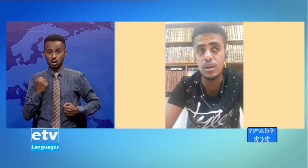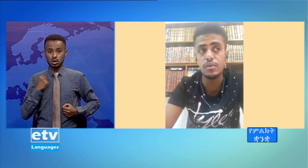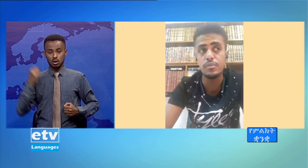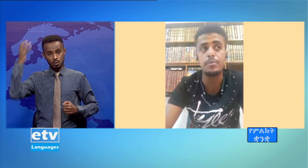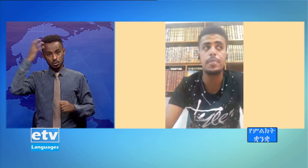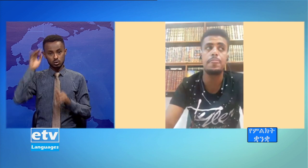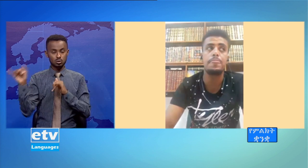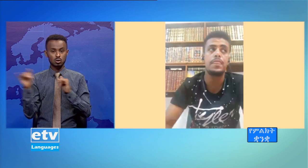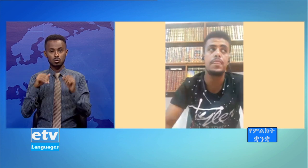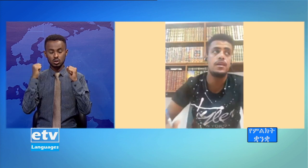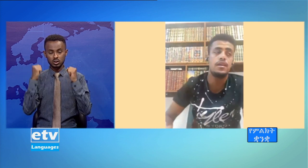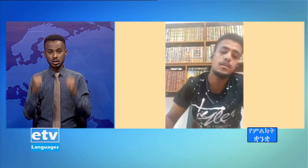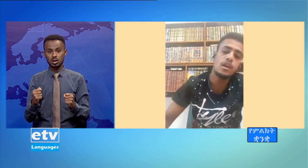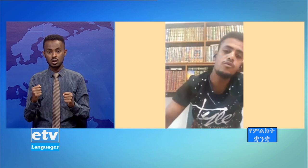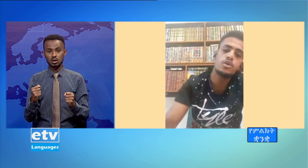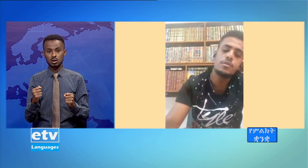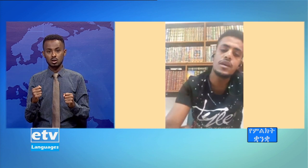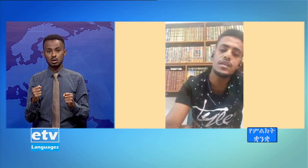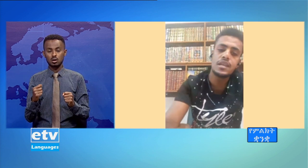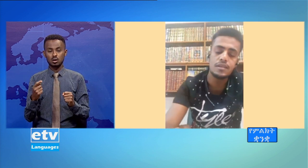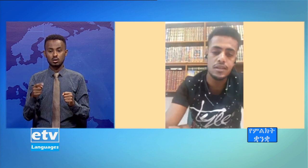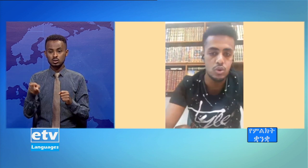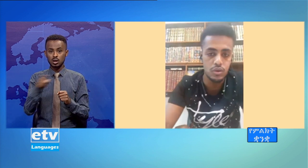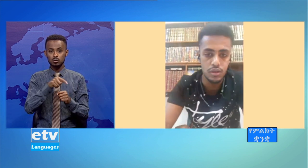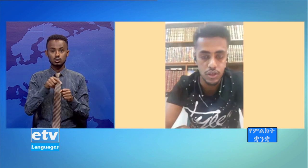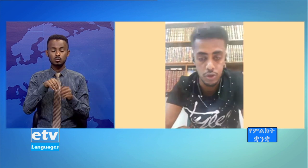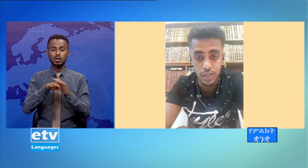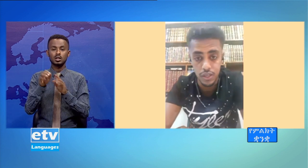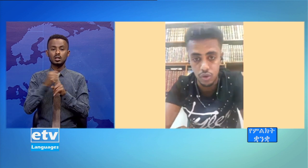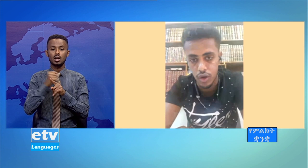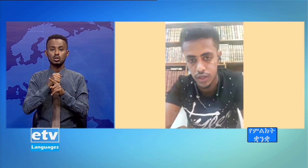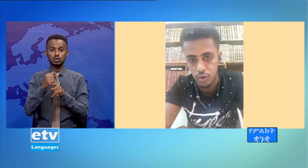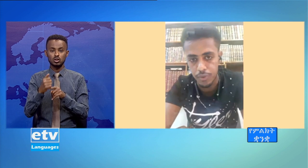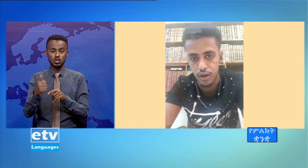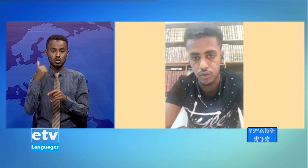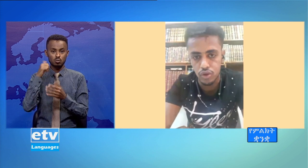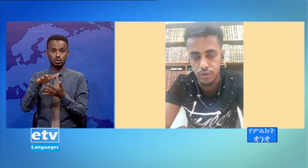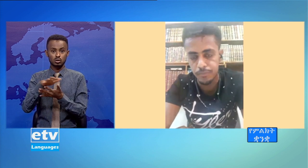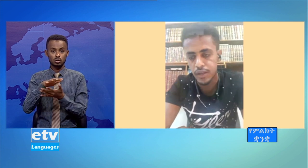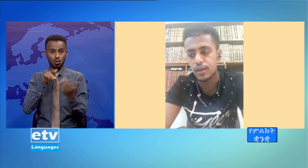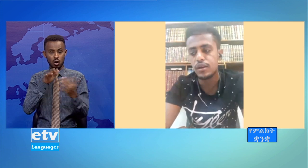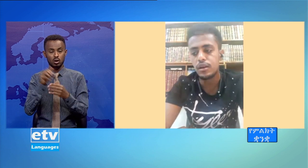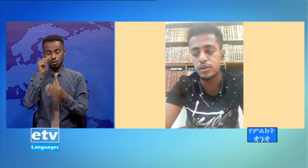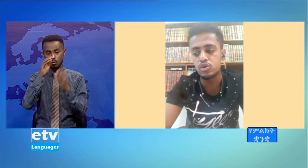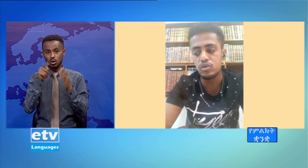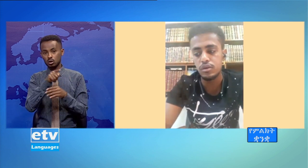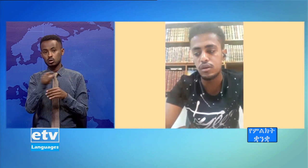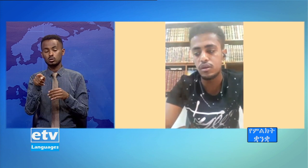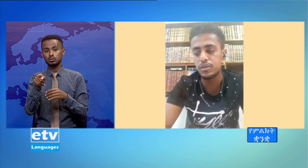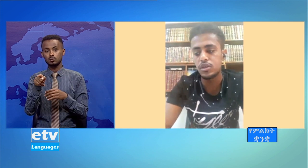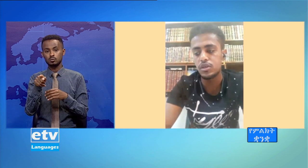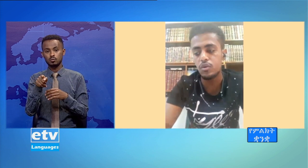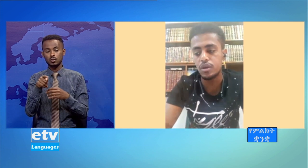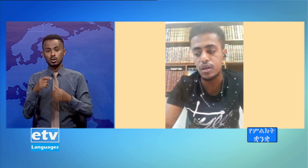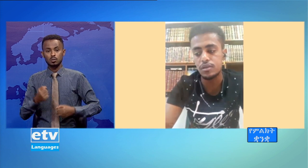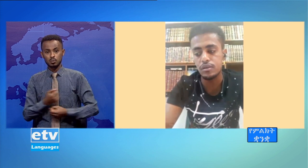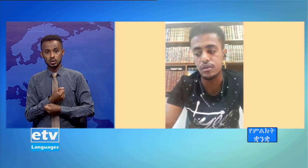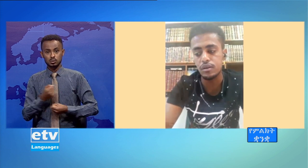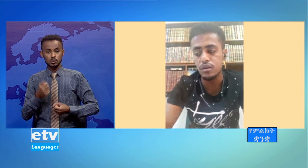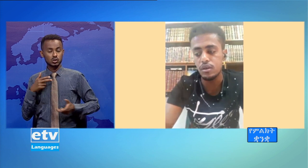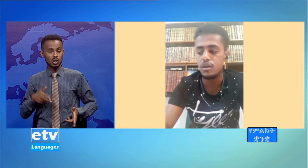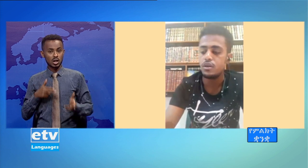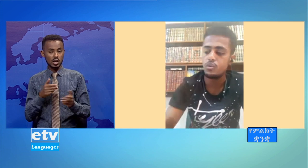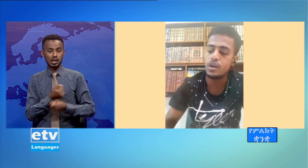ከቻለ ገዳሪፍ ውስጥ የሚያሰለጥናቸውን የሽምቅ ተዋጊ ኢትዮጵያውያኖች እነሱን መሳሪያውን